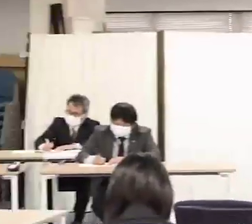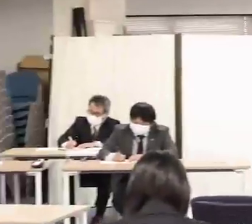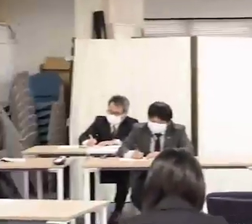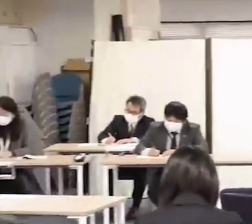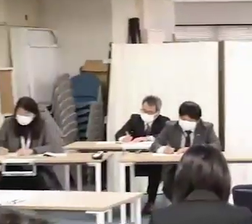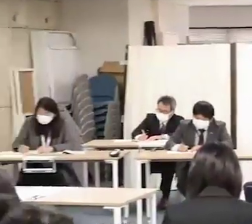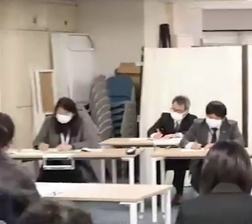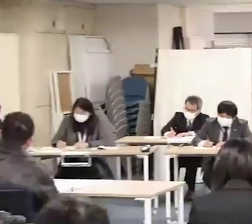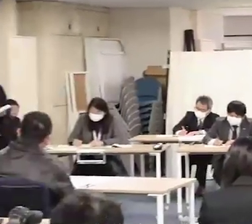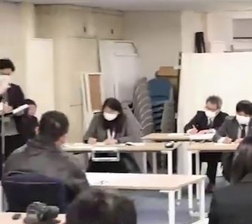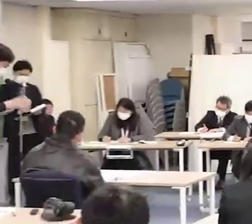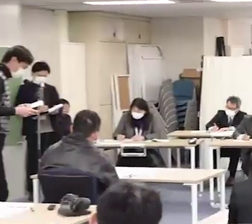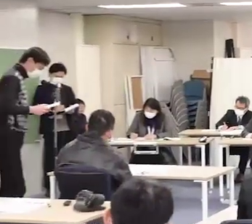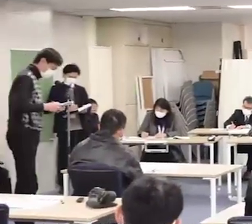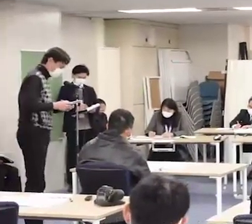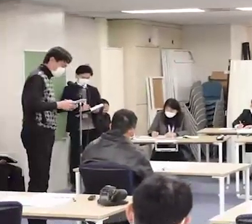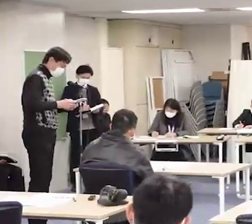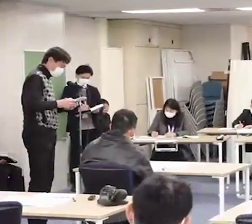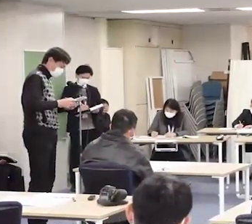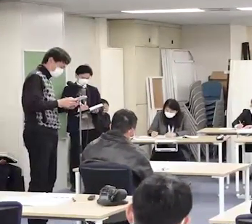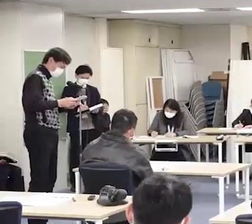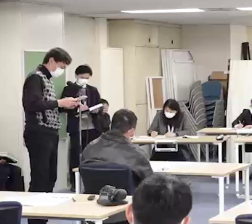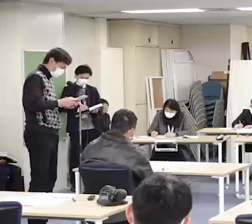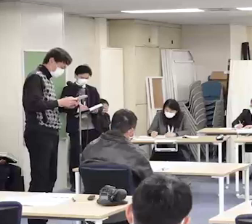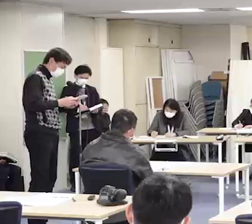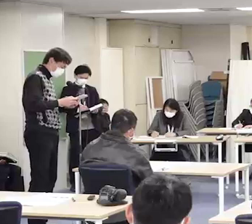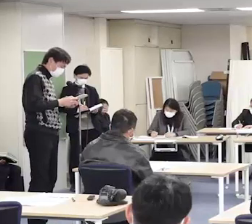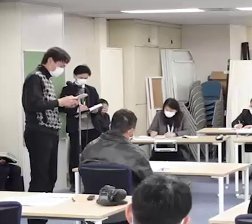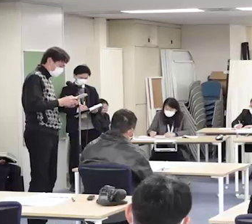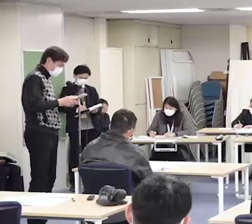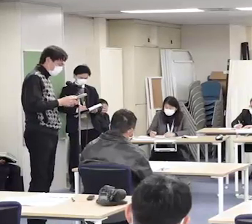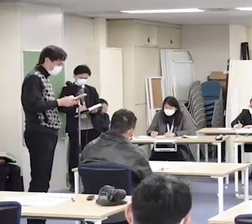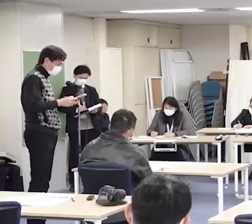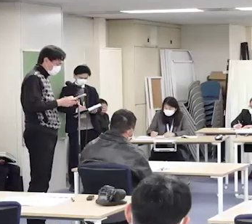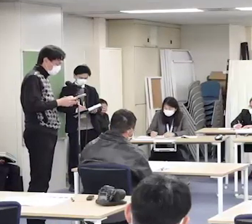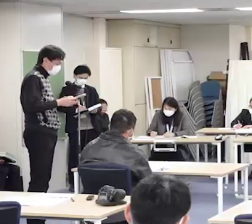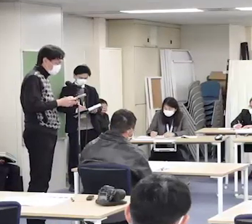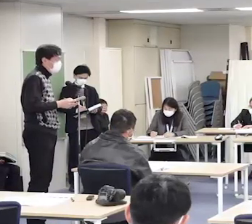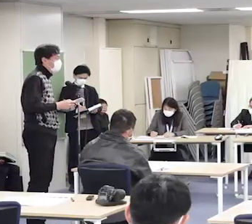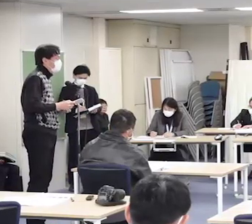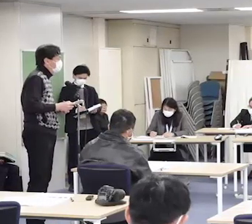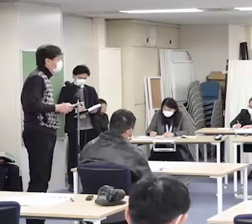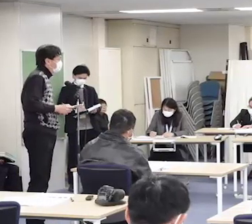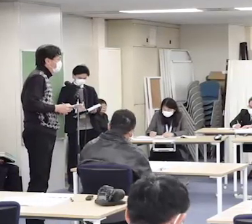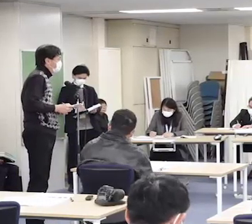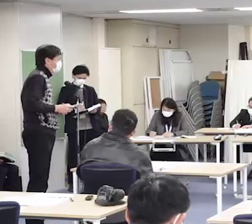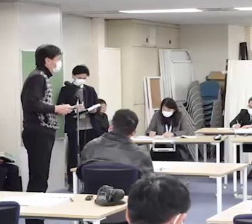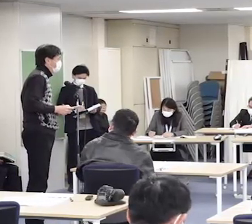すいません、今の補足なんですけども、その消費行動とかの見えるか、バスケ、サ